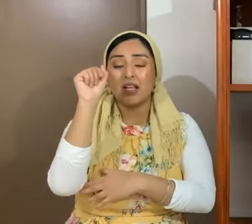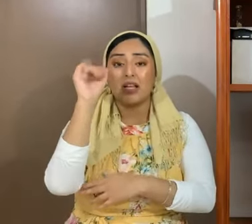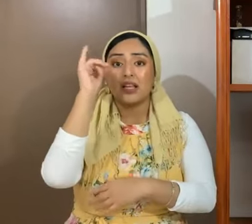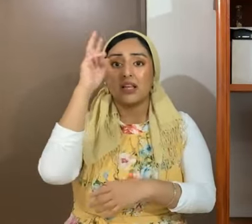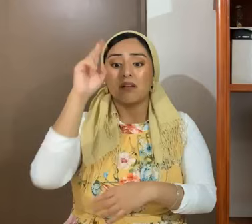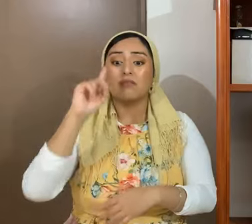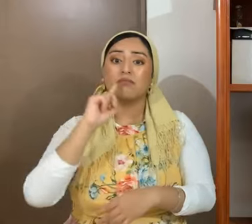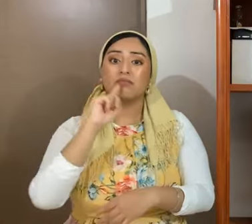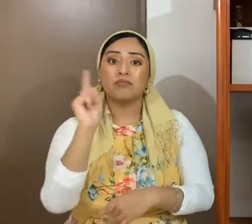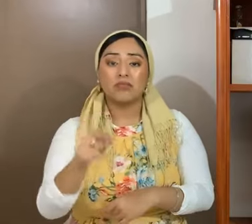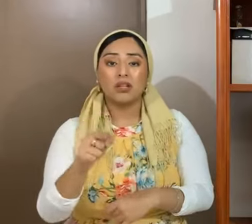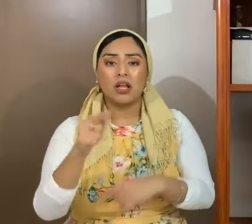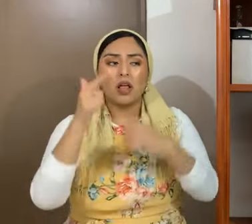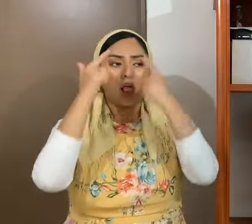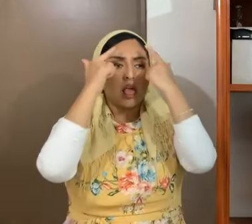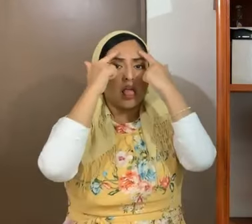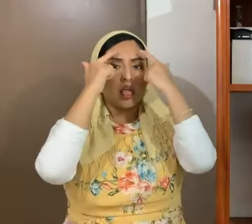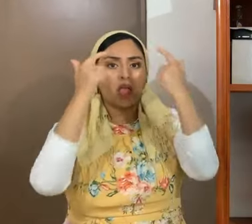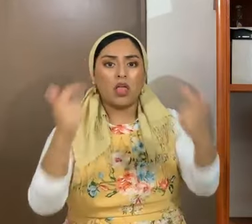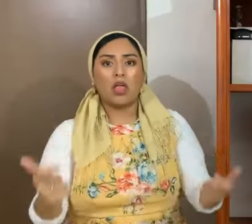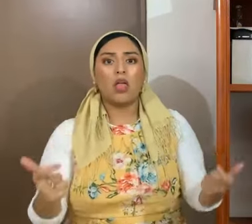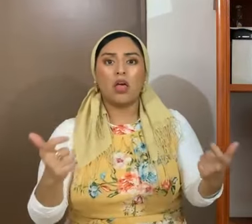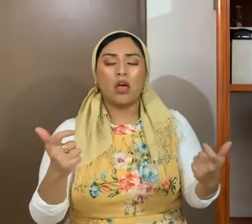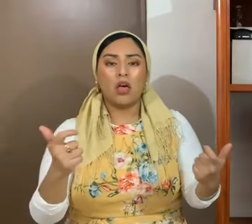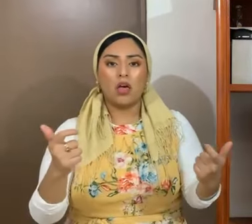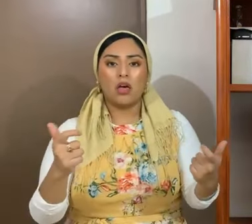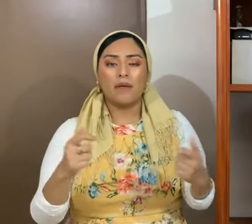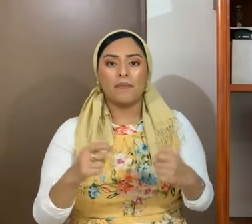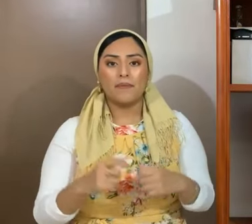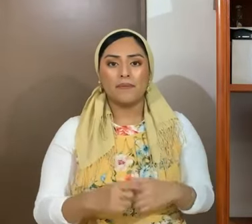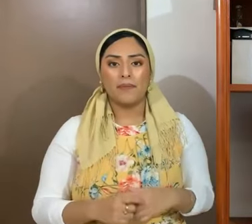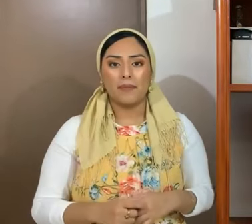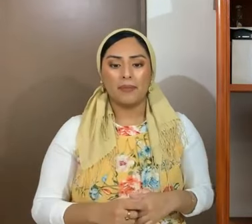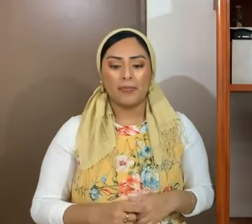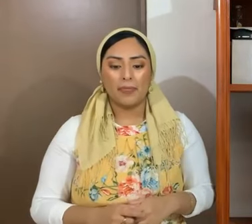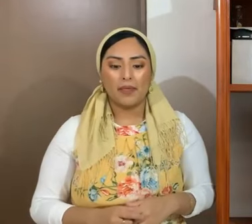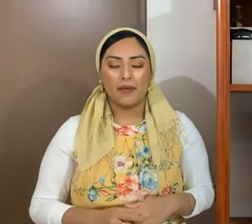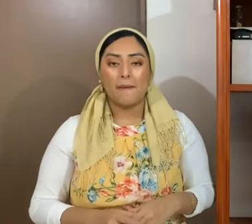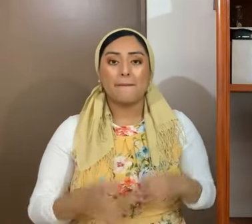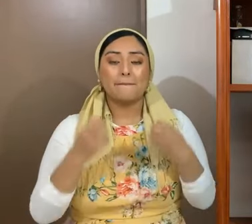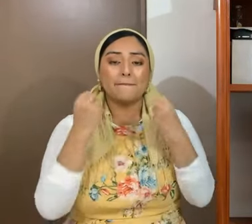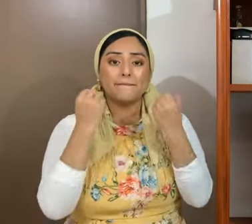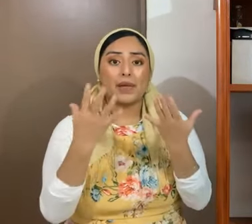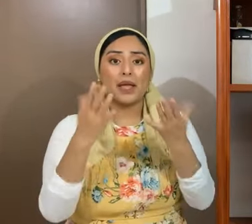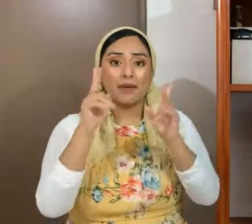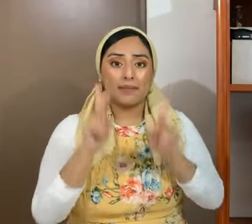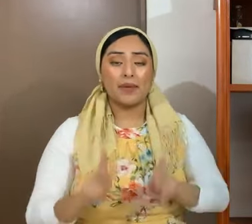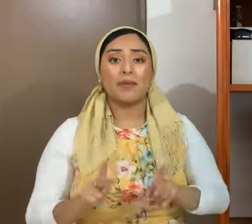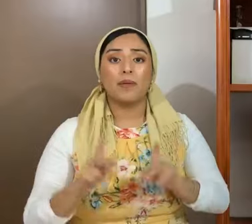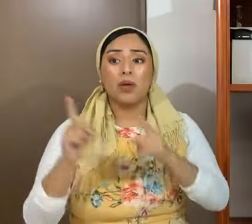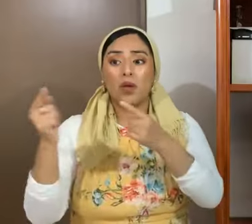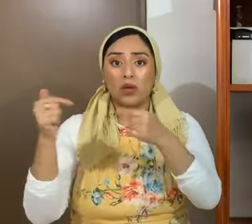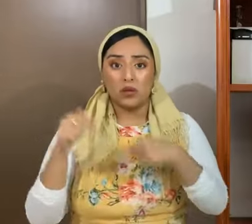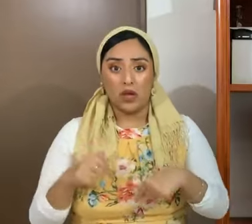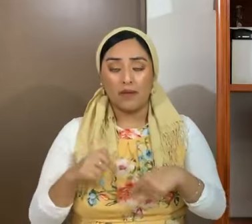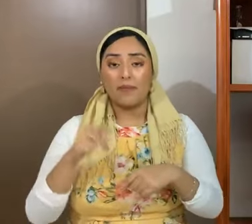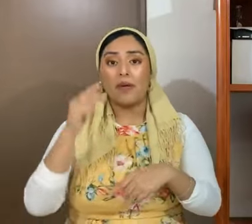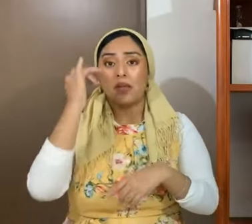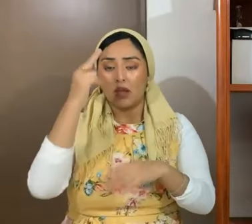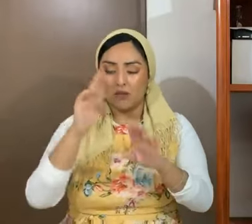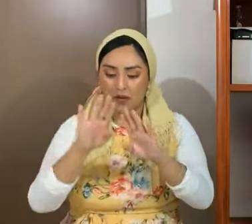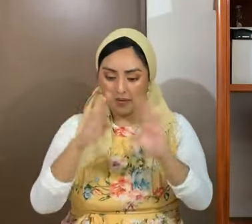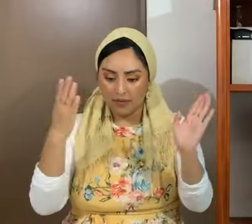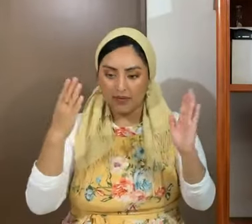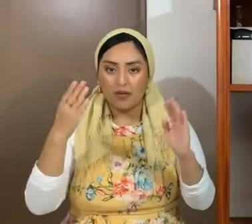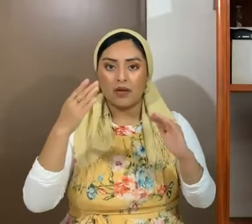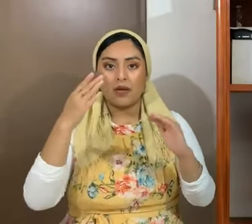de Yahweh, persistiendo con altivez, subisteis al monte. Entonces, mucha gente viene, el Eterno le abre la puerta